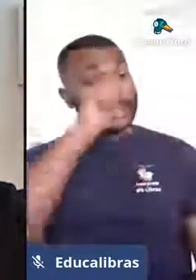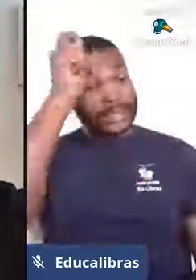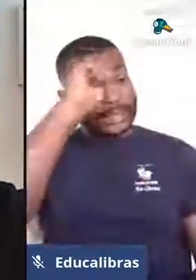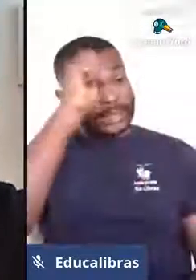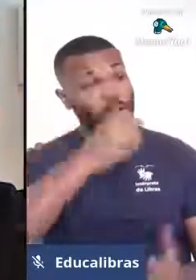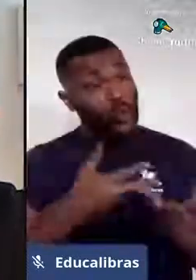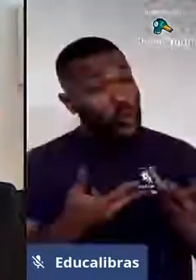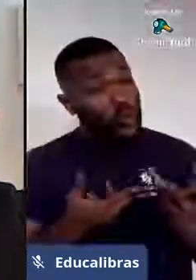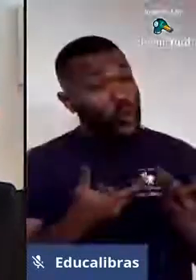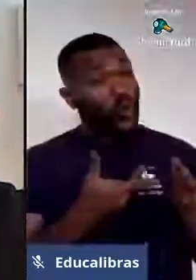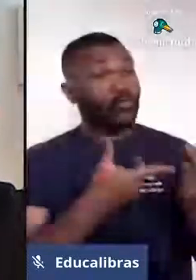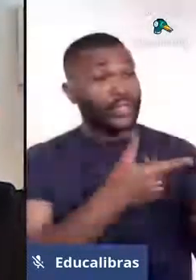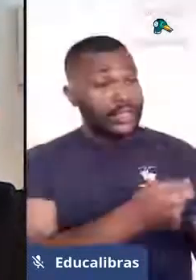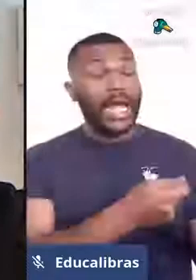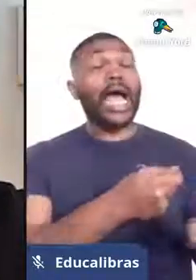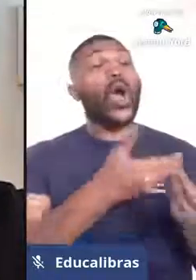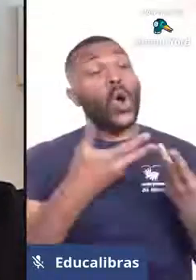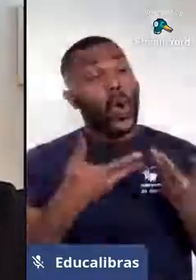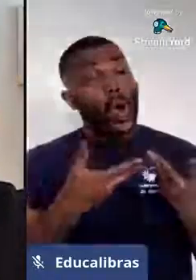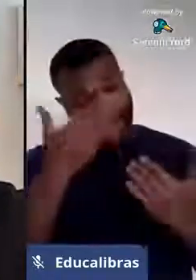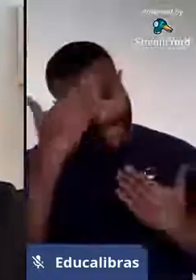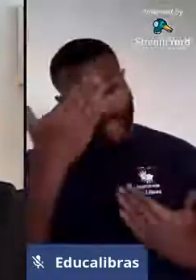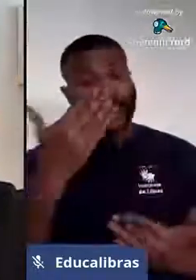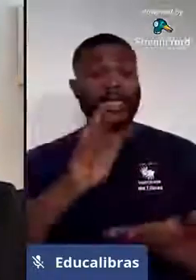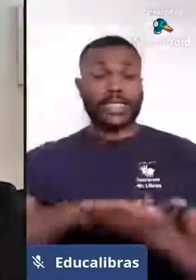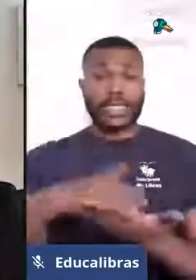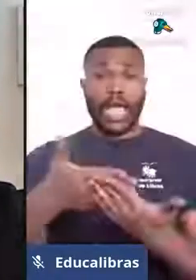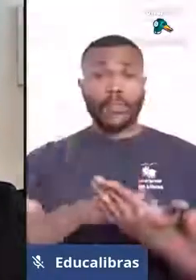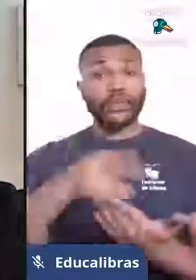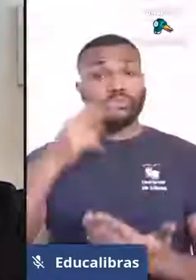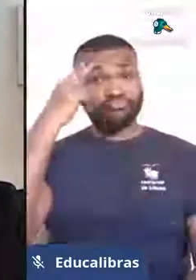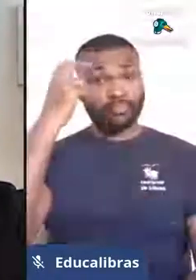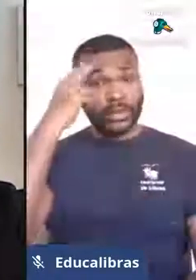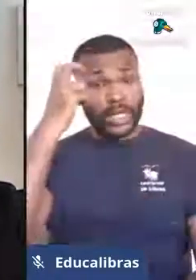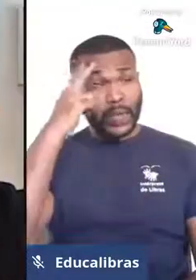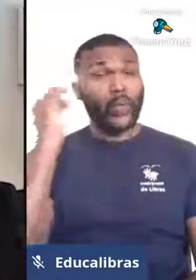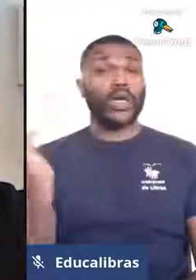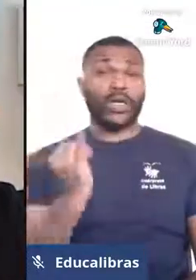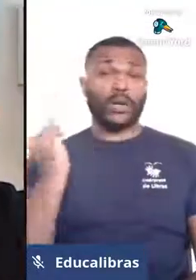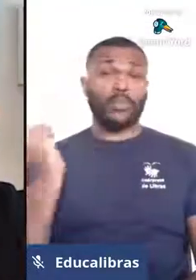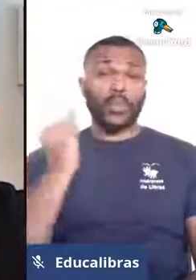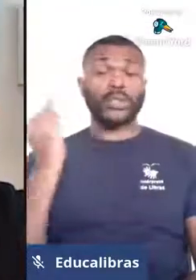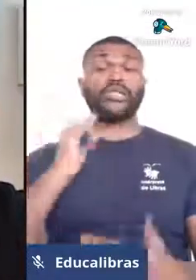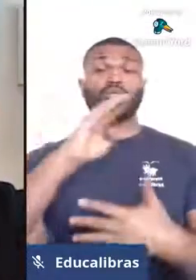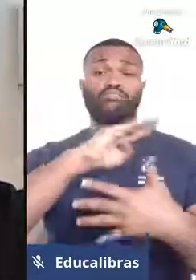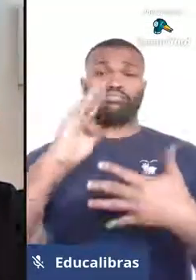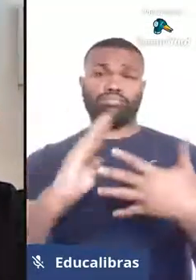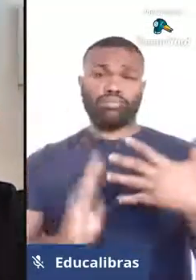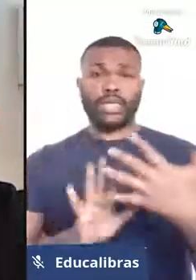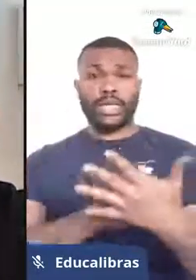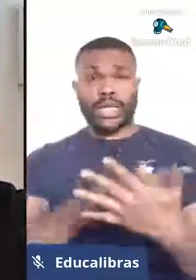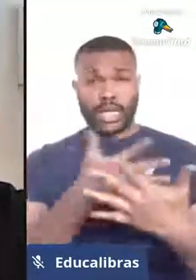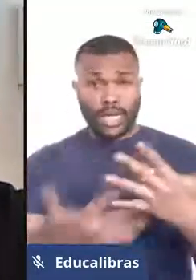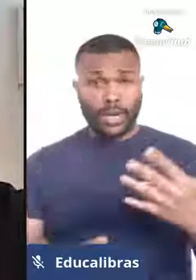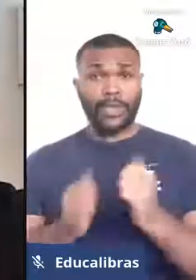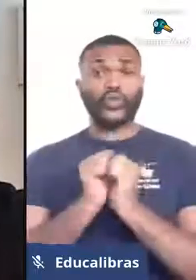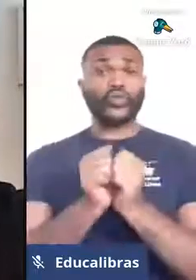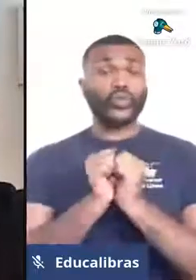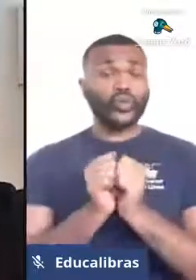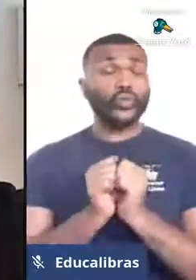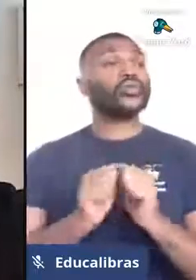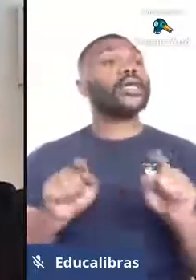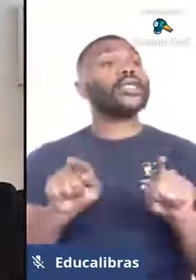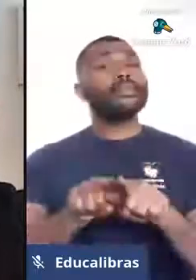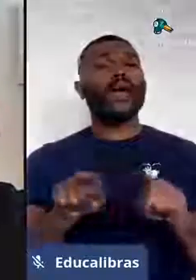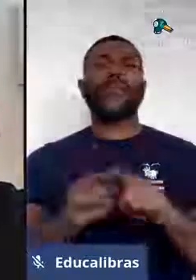agradecer o Adriano, que está fazendo esse trabalho tão importante das Libras. simultaneamente, e